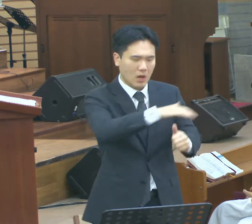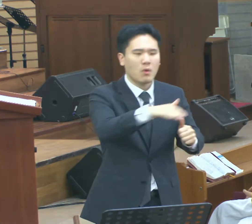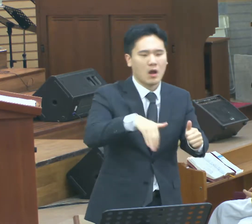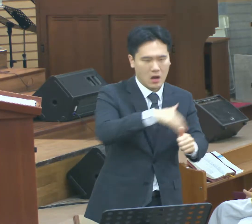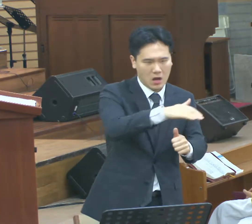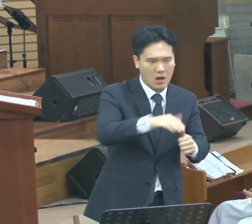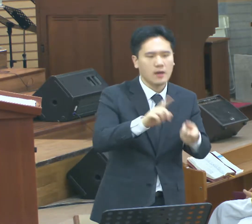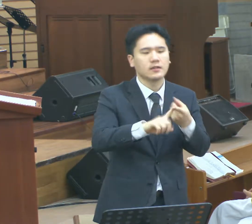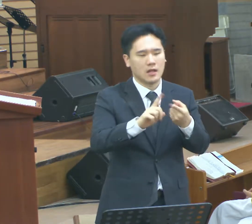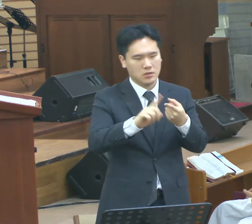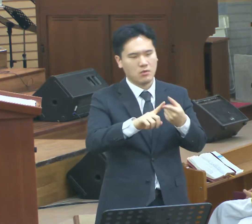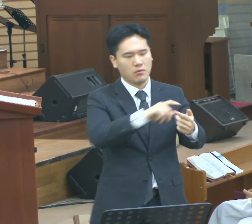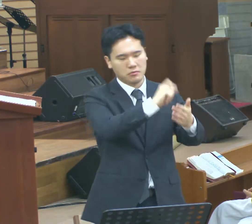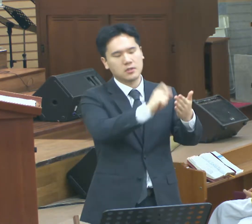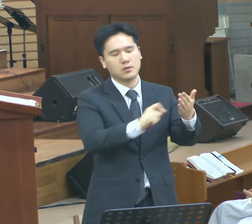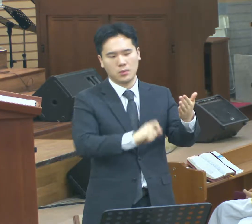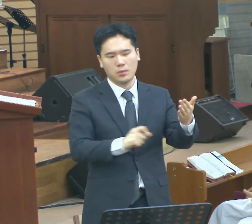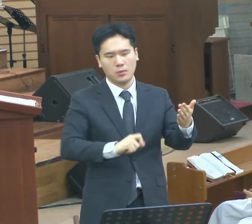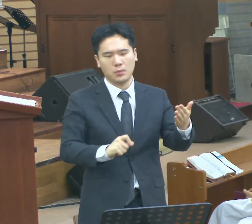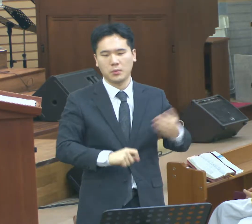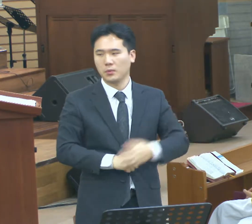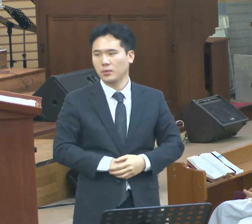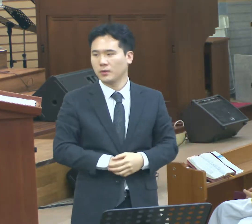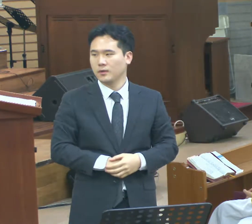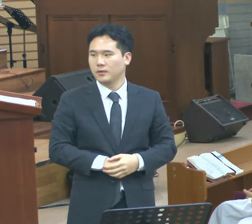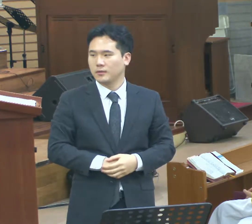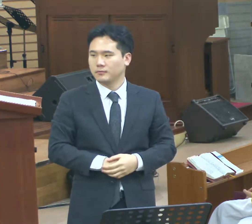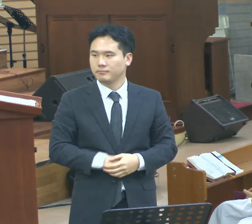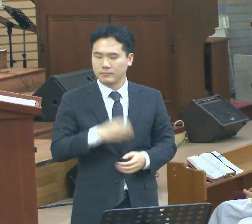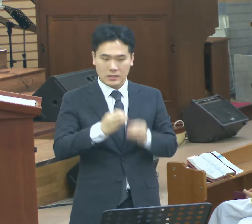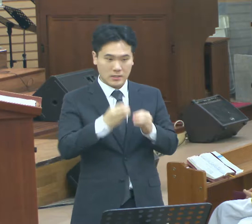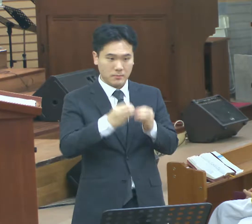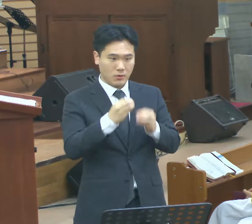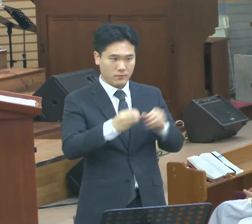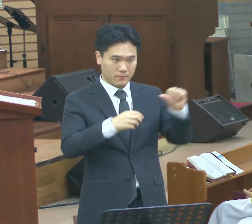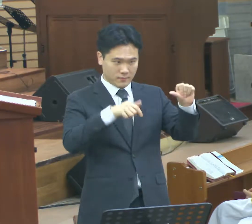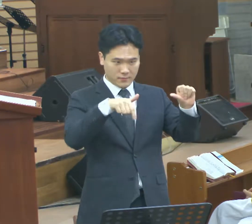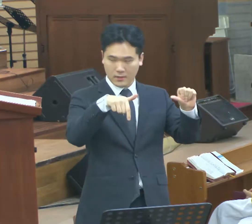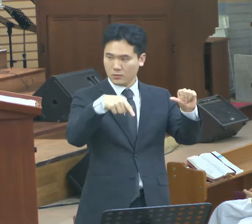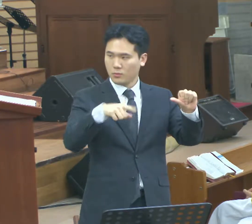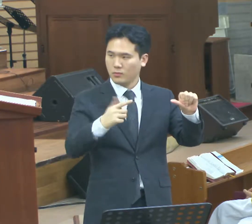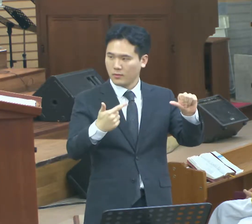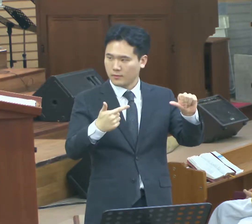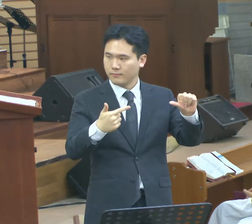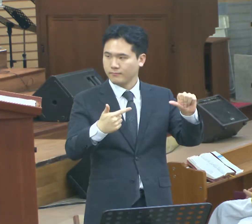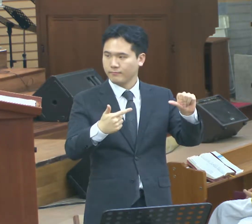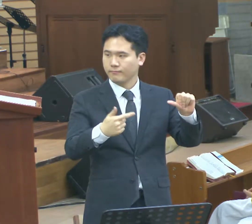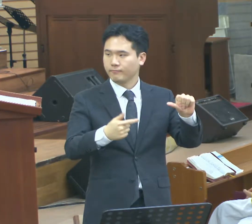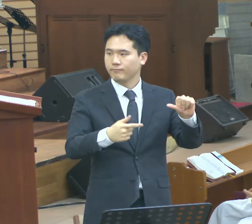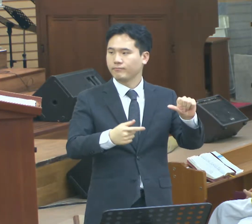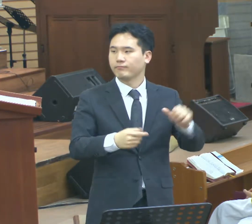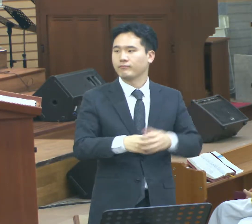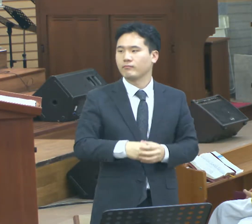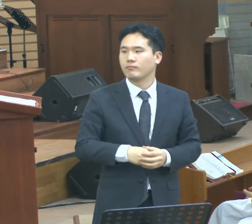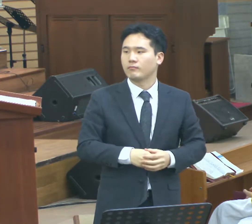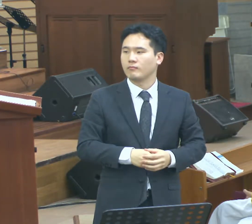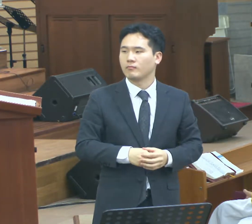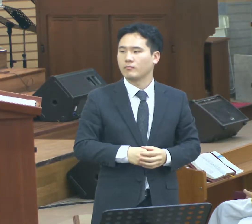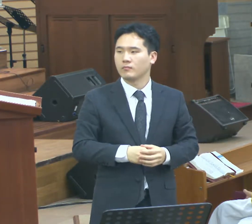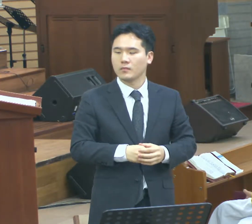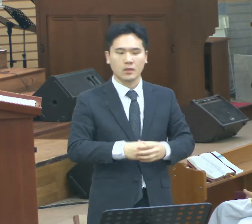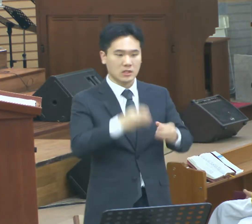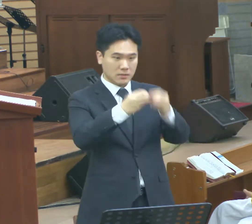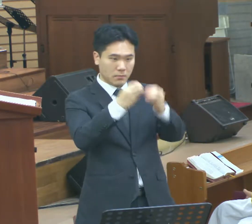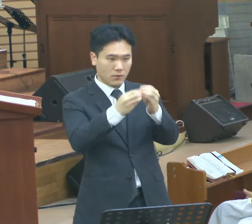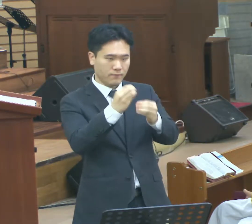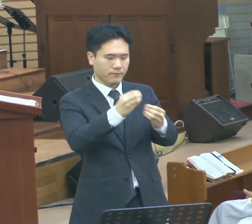모세오경을 생각하면서 시편 이 5권으로 구성했다는 얘기가 있어요. 시편이 한 권이지만 5권으로 되어